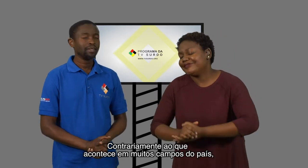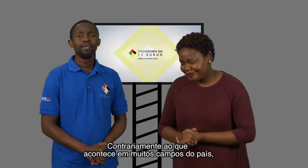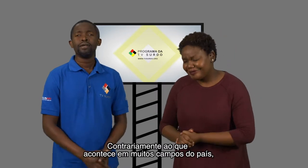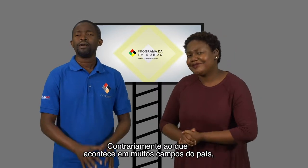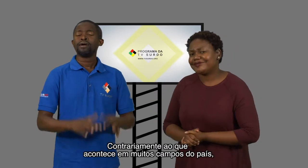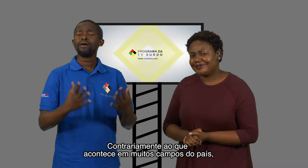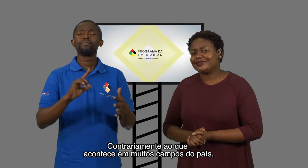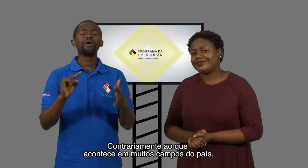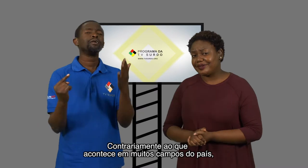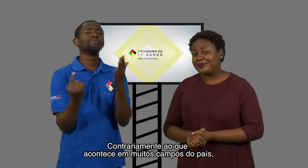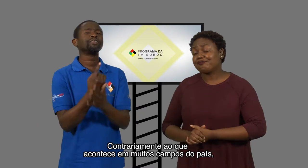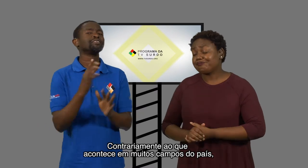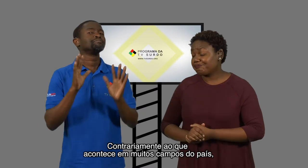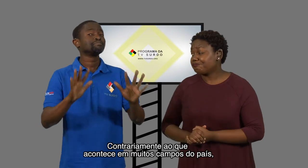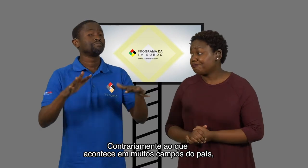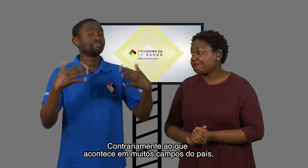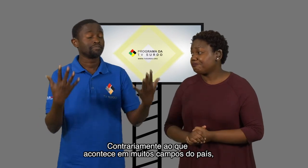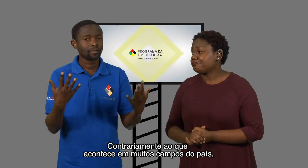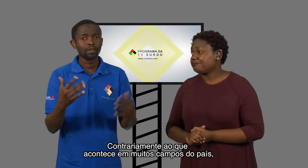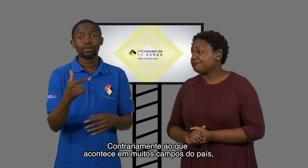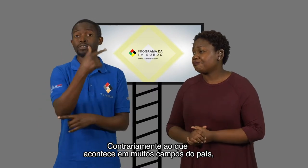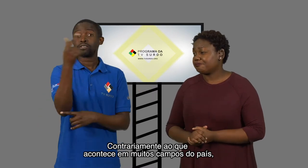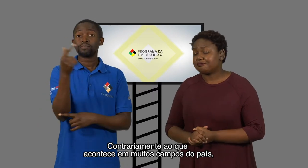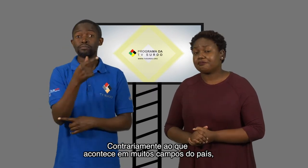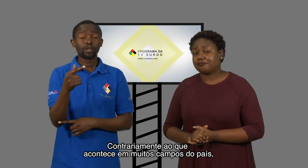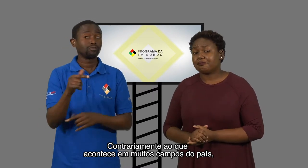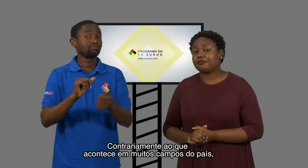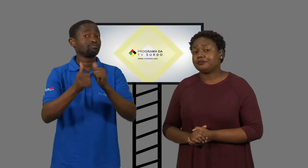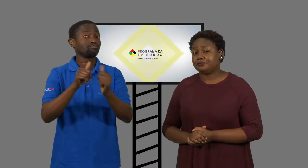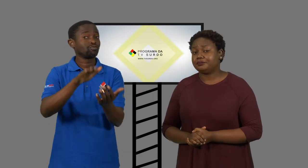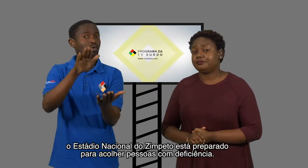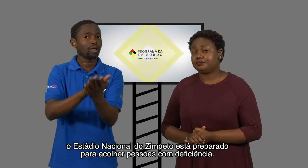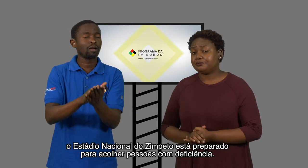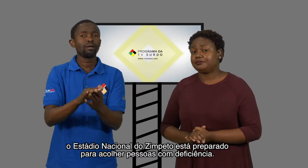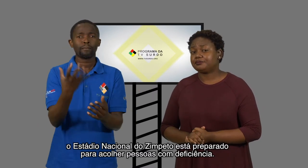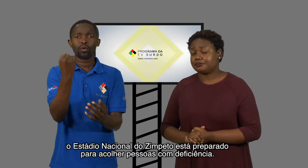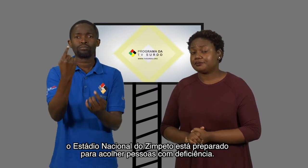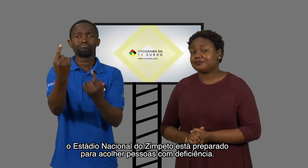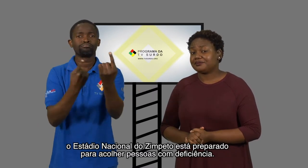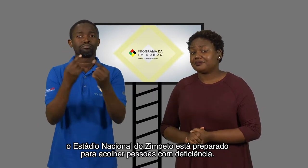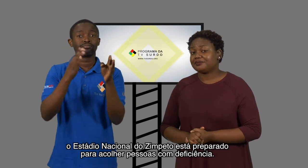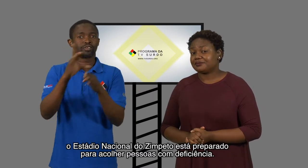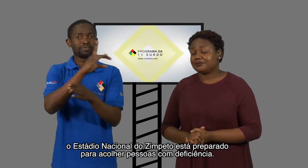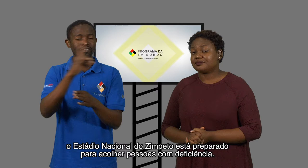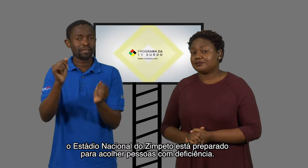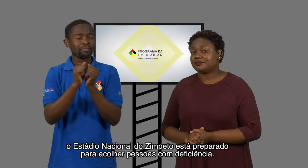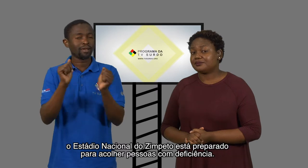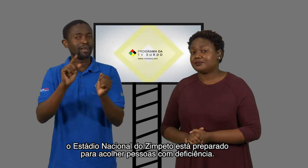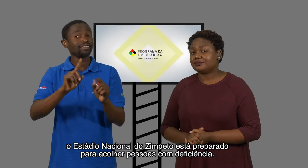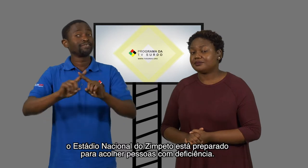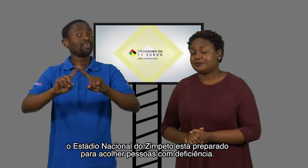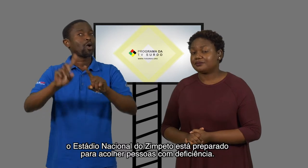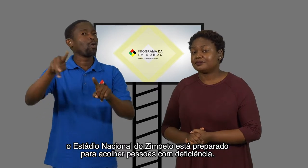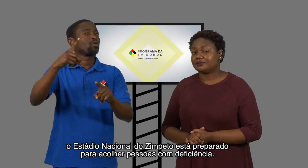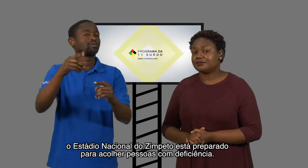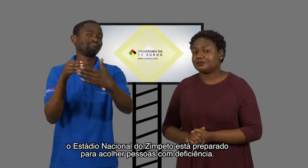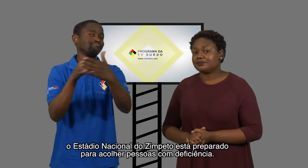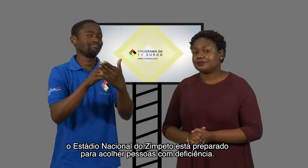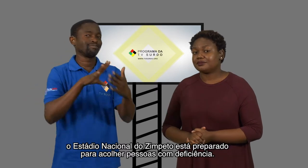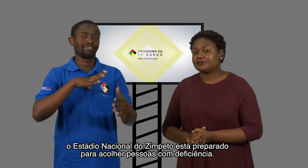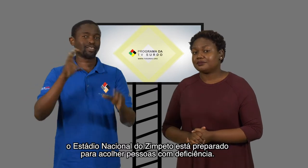Contrariamente ao que acontece em muitos campos do país, o Estádio Nacional do Zimpeto está preparado para